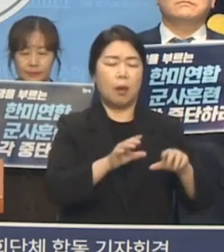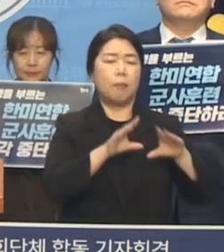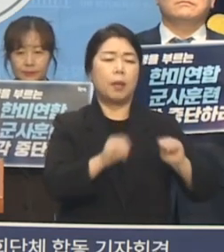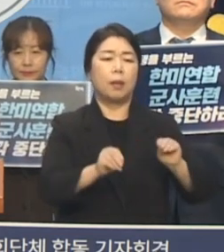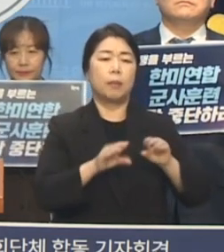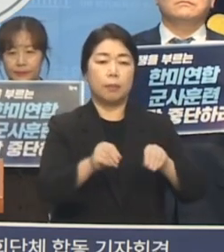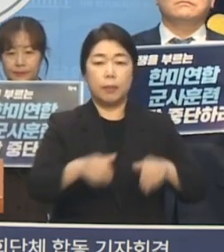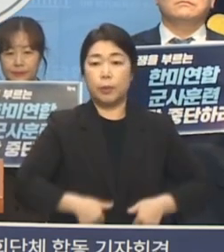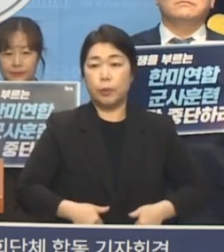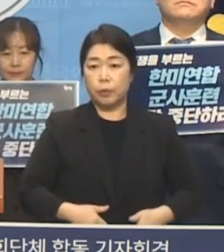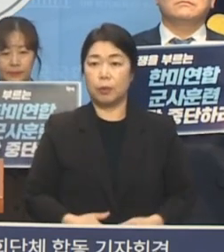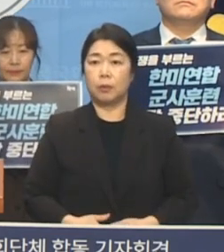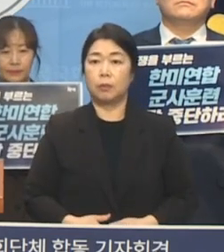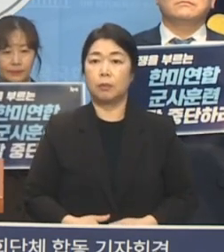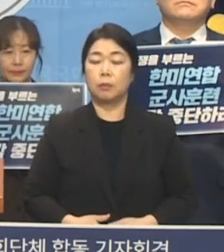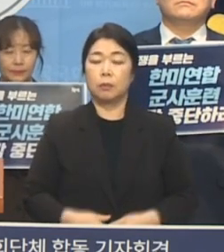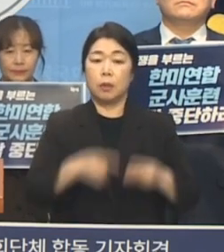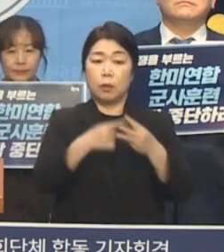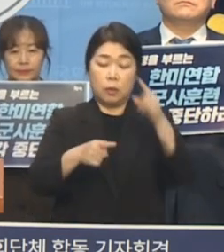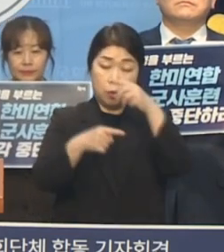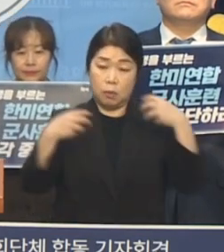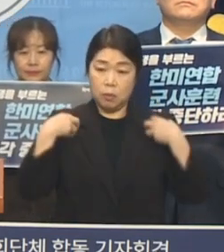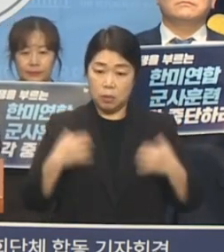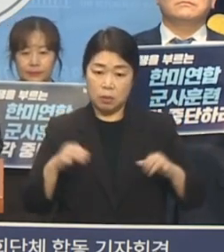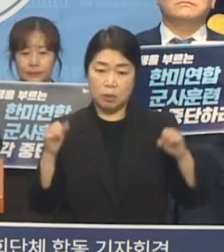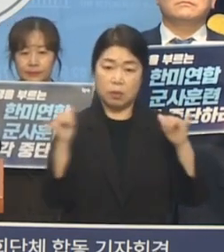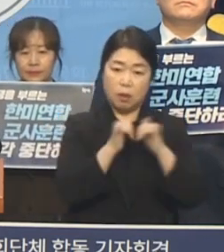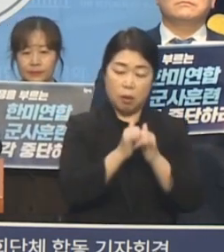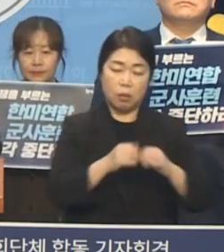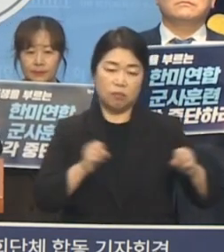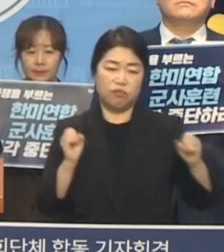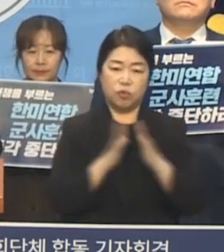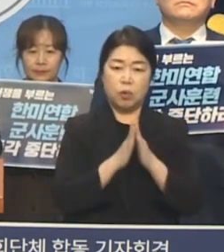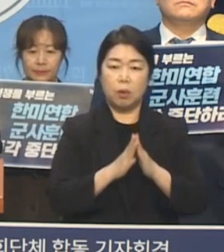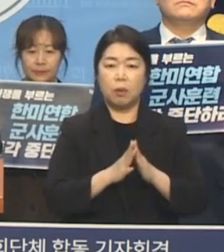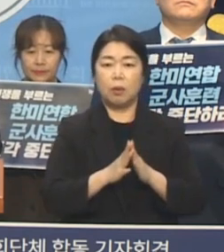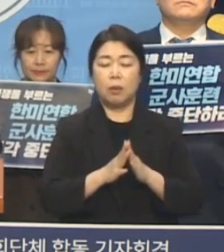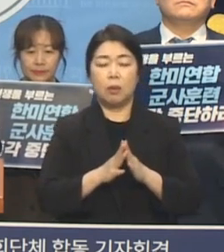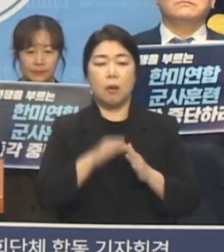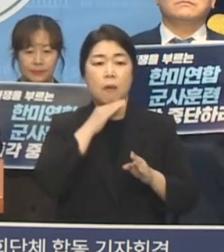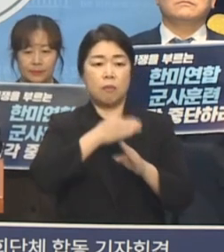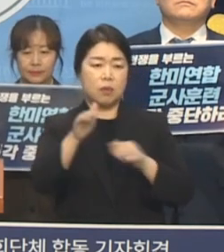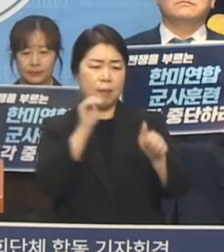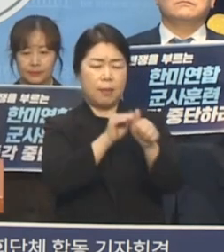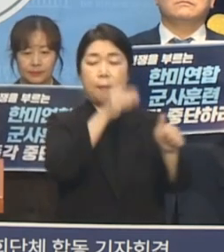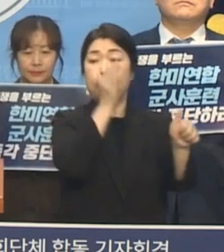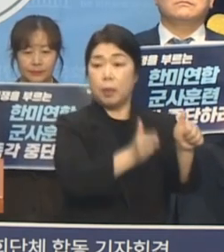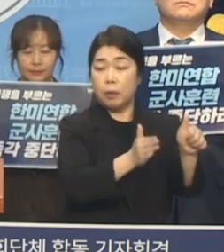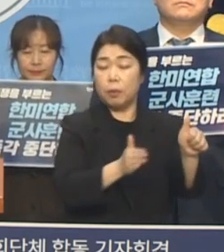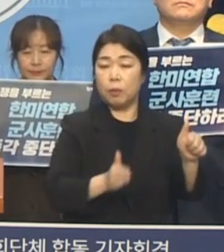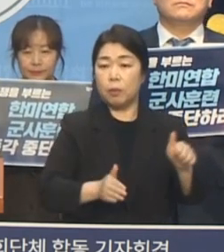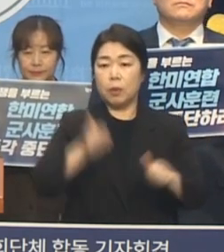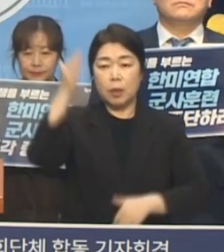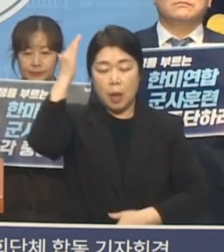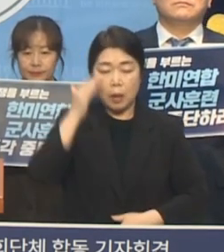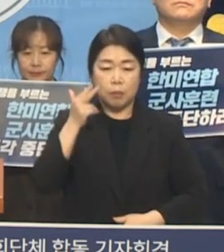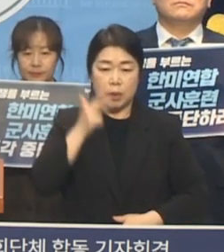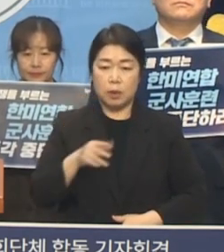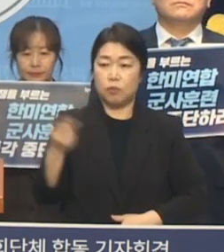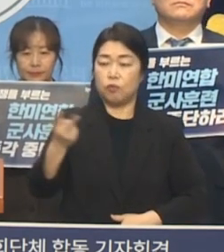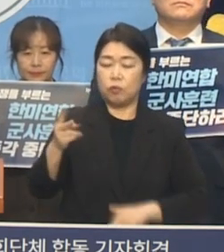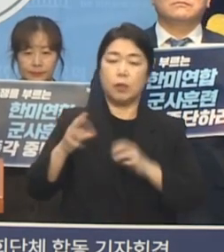정부는 대결과 충돌만 불러오는 대북 전쟁 선동을 멈추고 한미 양국은 한미연합